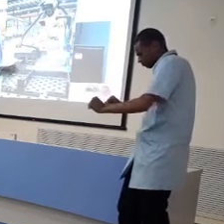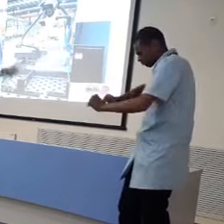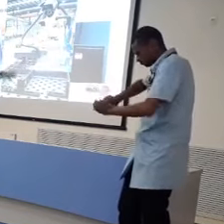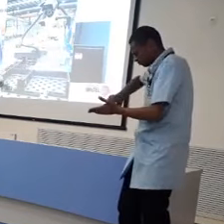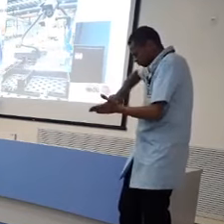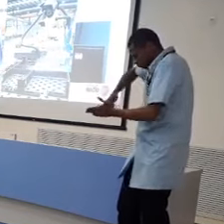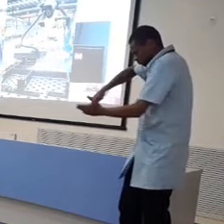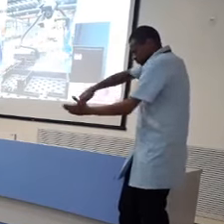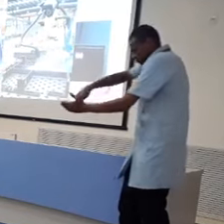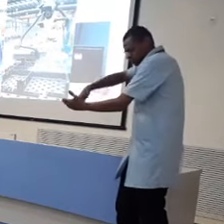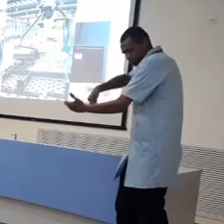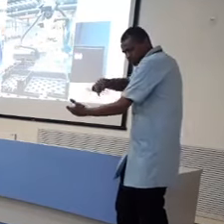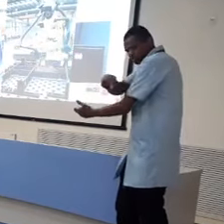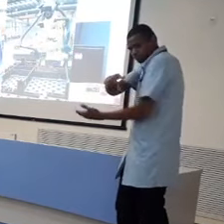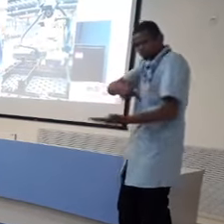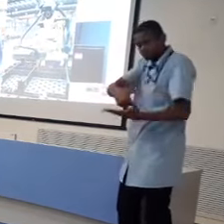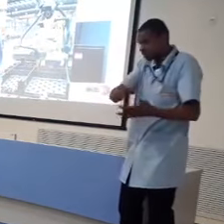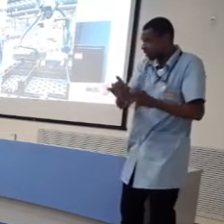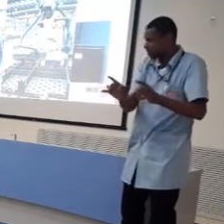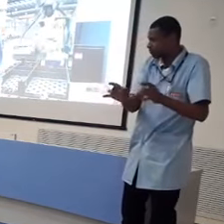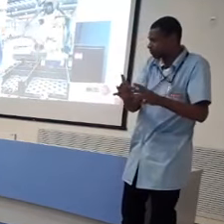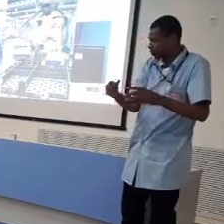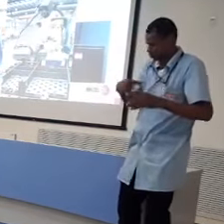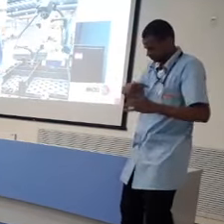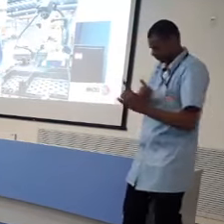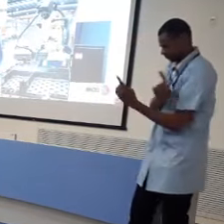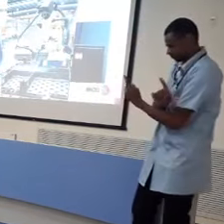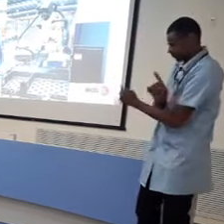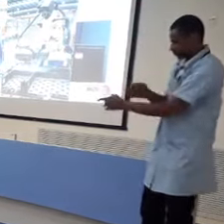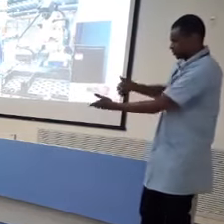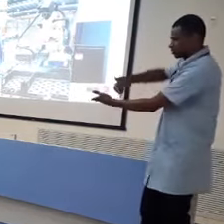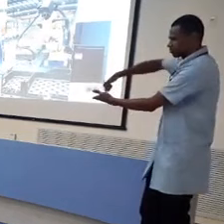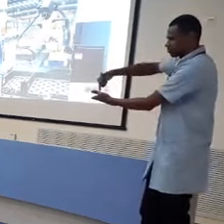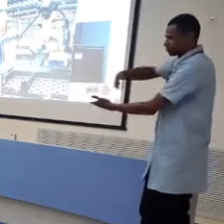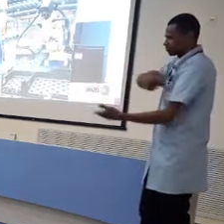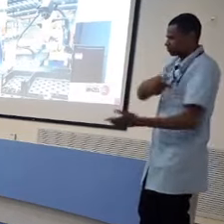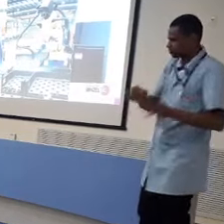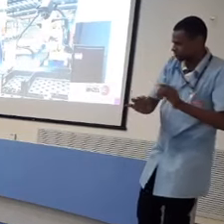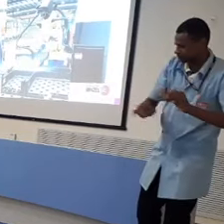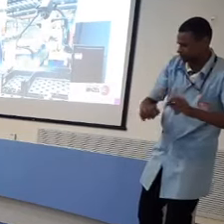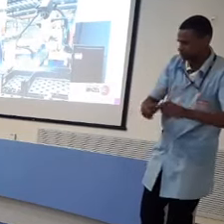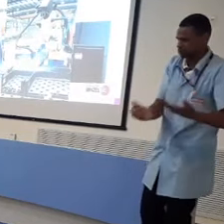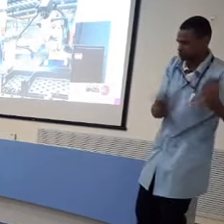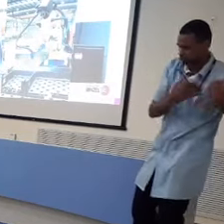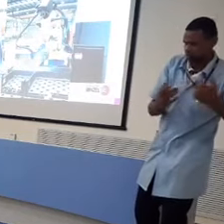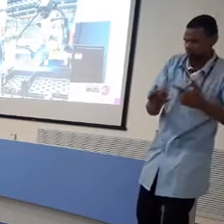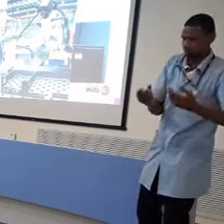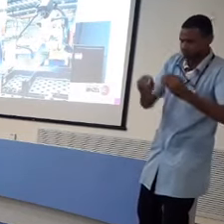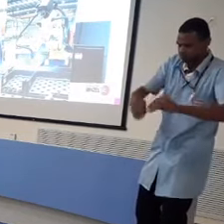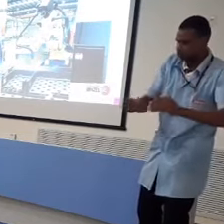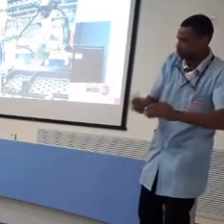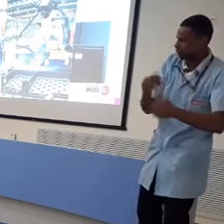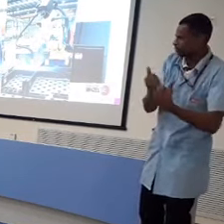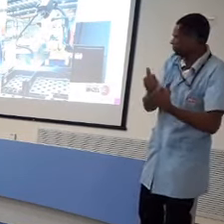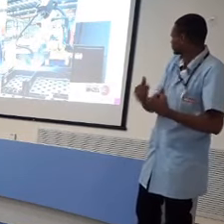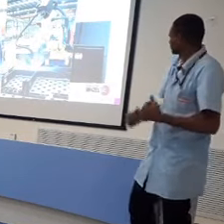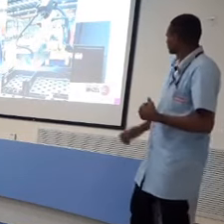aqui e vai colocar de novo. Tá? Então, para vocês terem ideia, pessoal, existem robôs, a gente chama